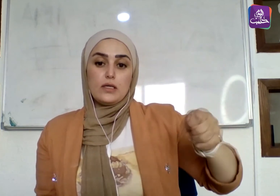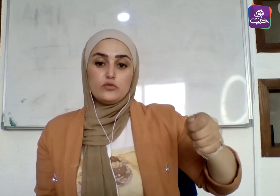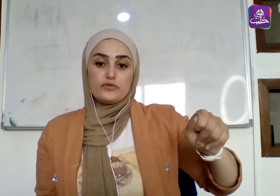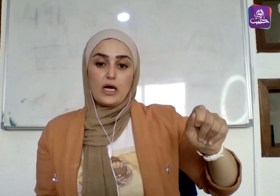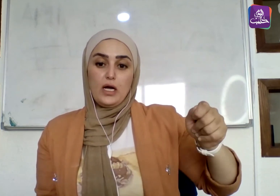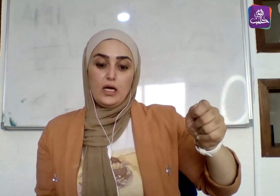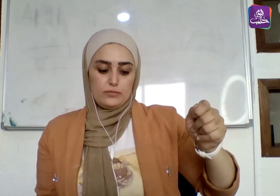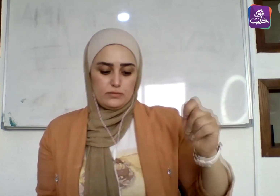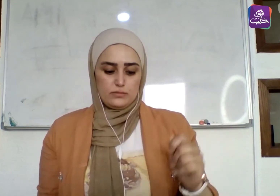المفتاح.